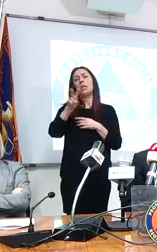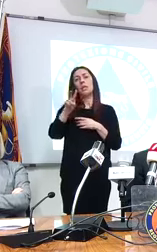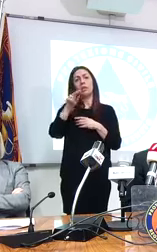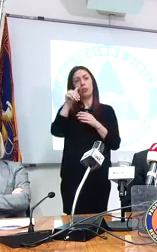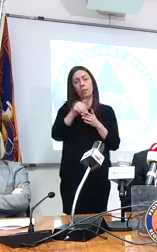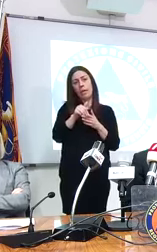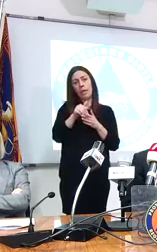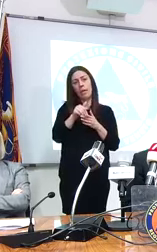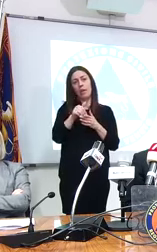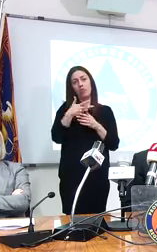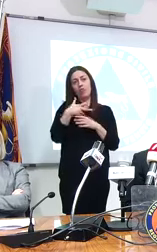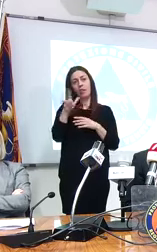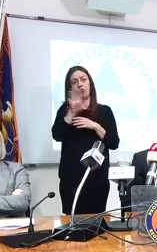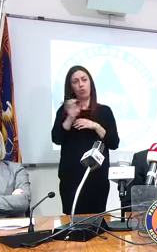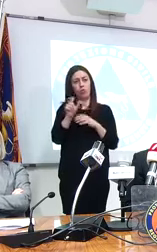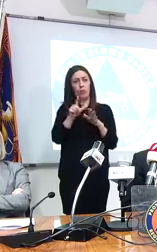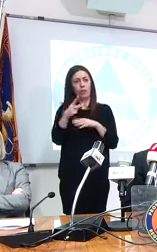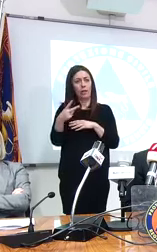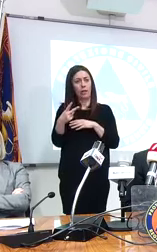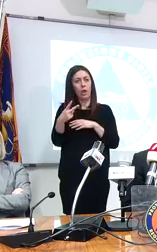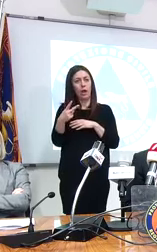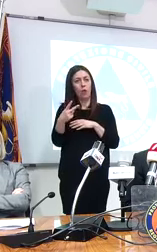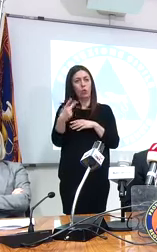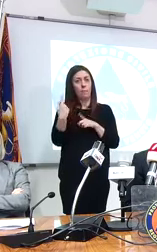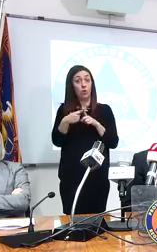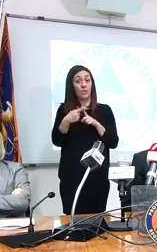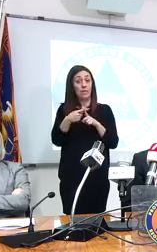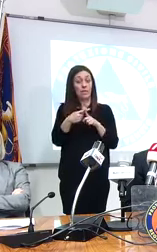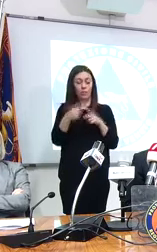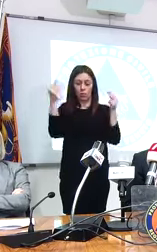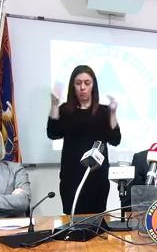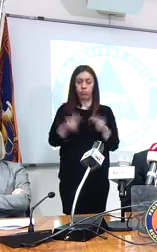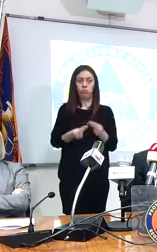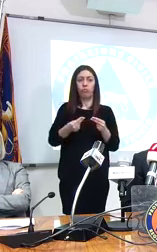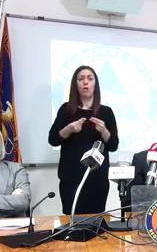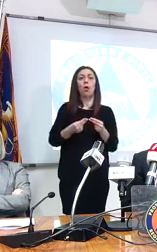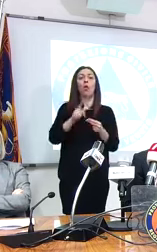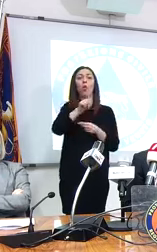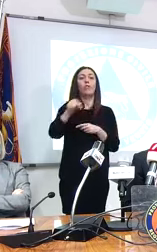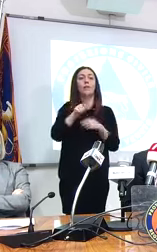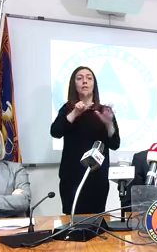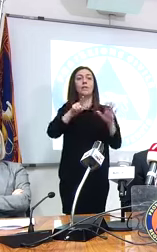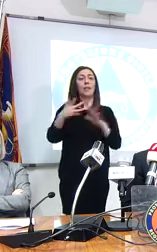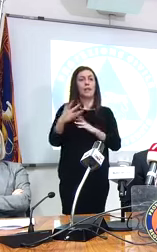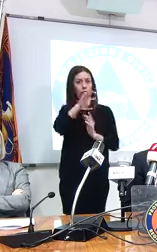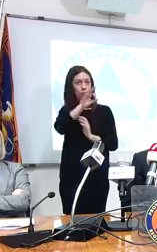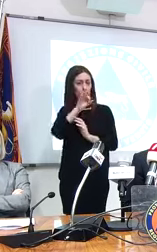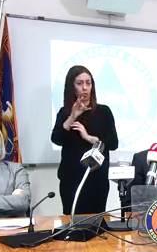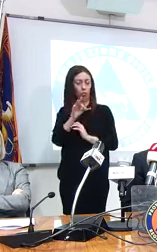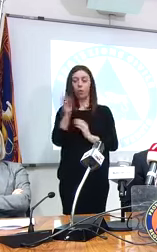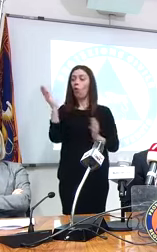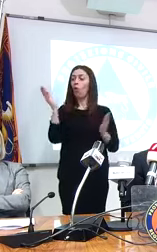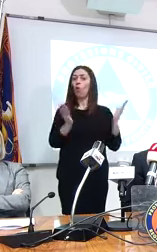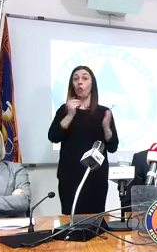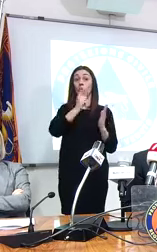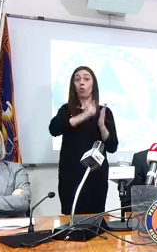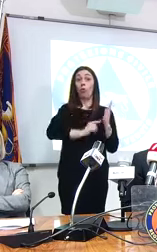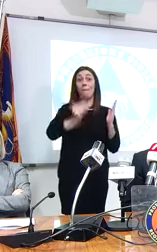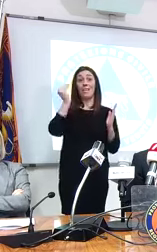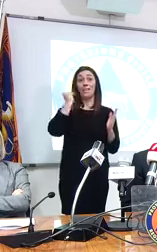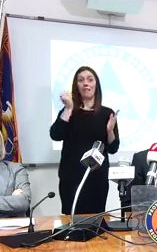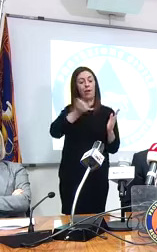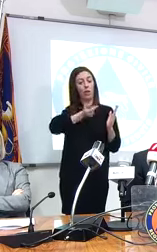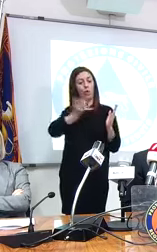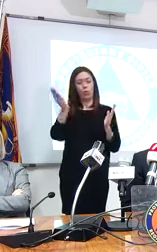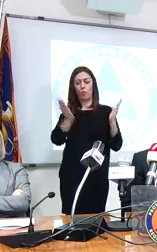572 positivi e un tasso pari all'1,75, se confrontiamo questi numeri con quelli di un mese fa, c'è da dire che o